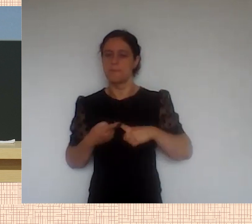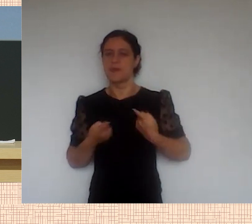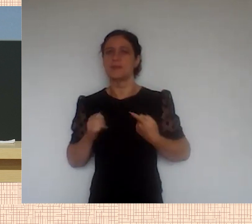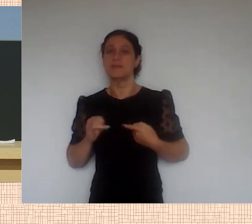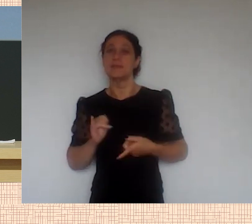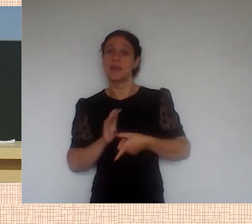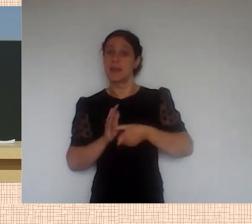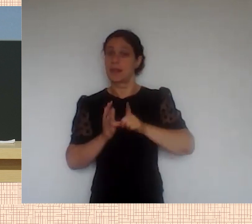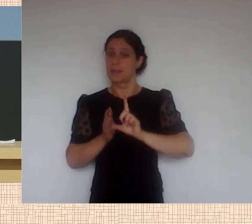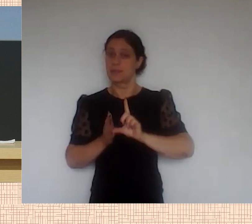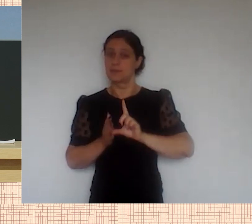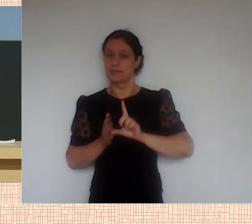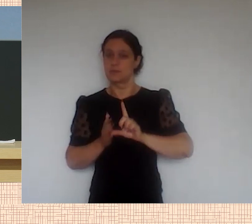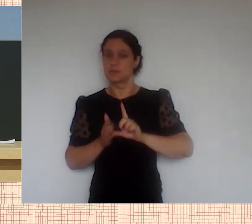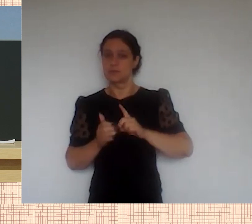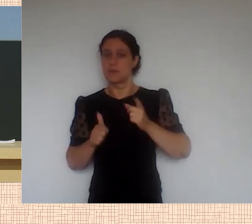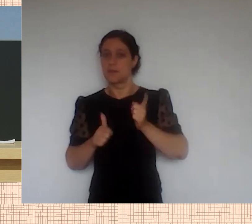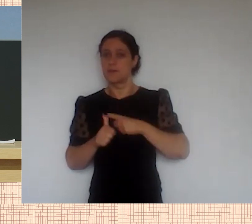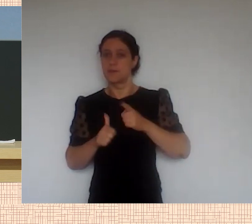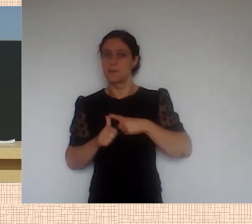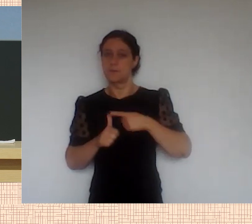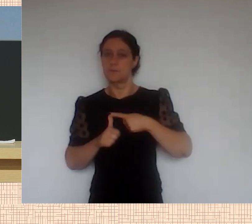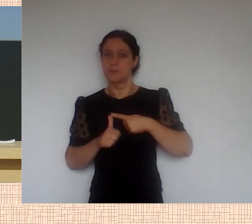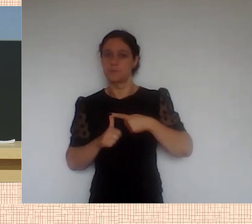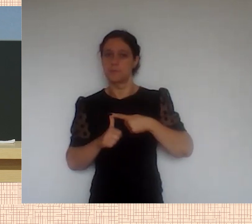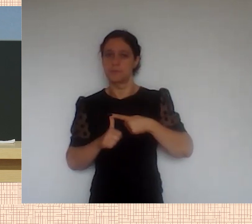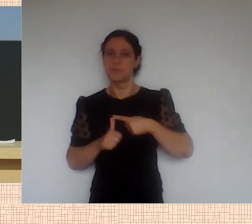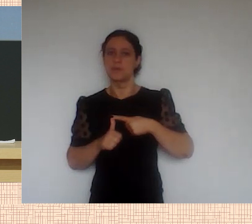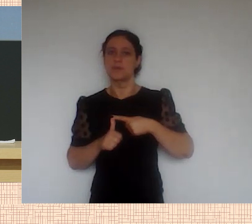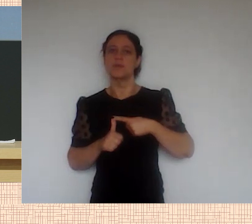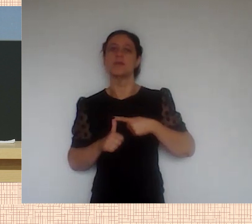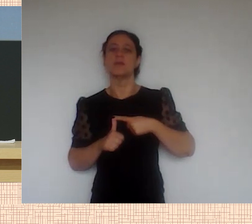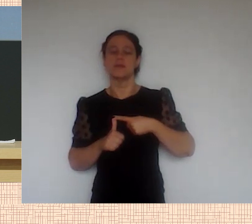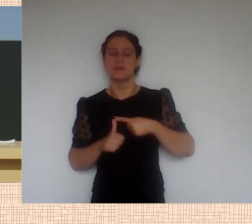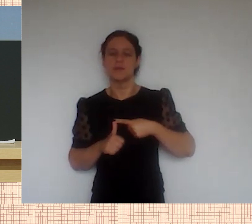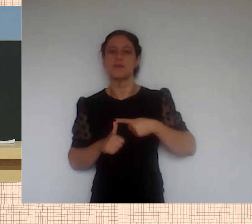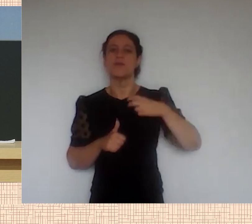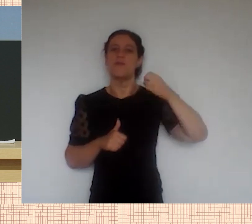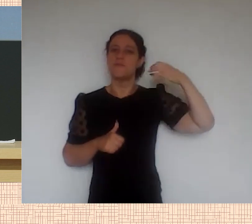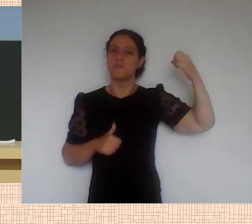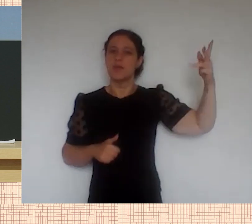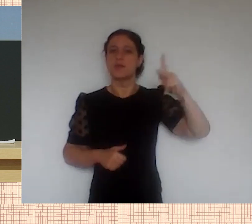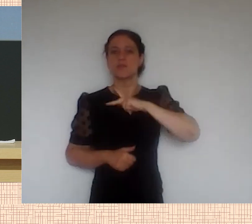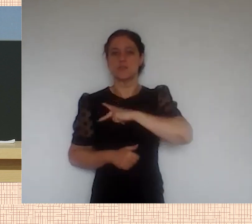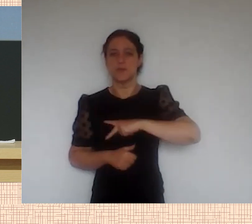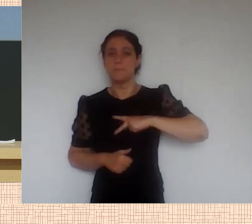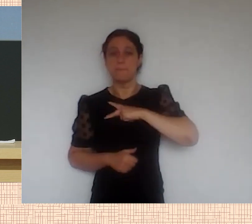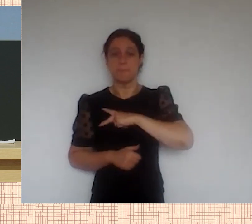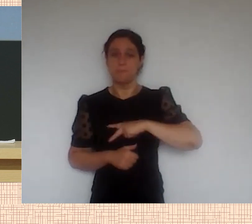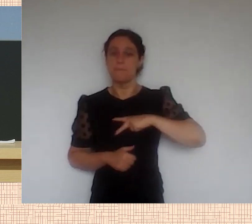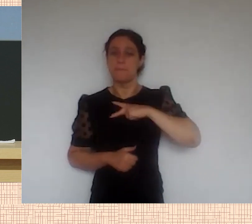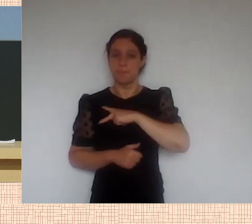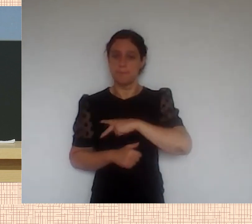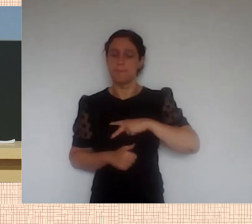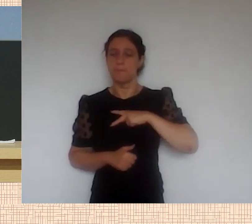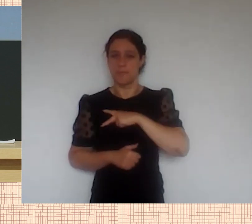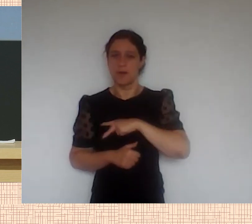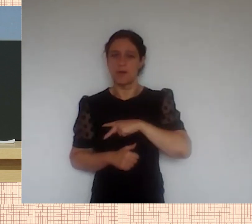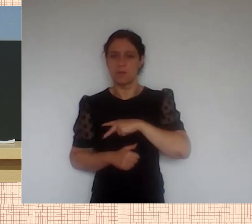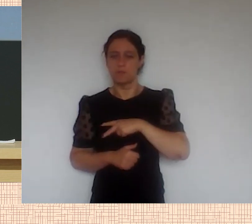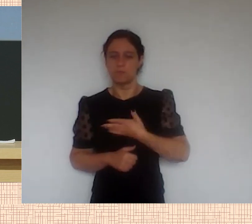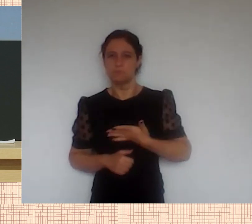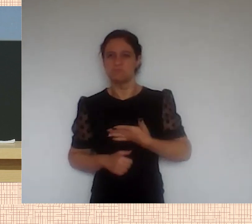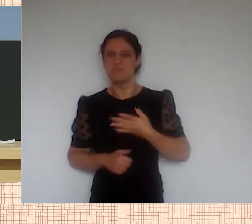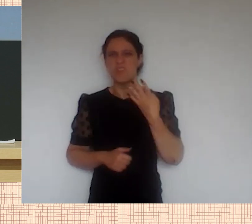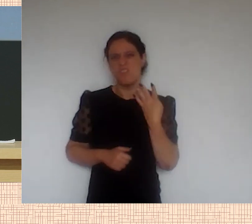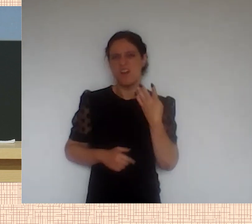se tiver aí uns 4, 5 anos, né? Pelo menos 3 anos, mais 4,